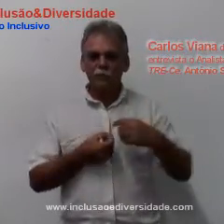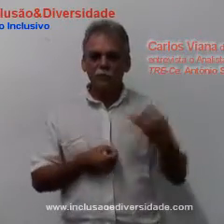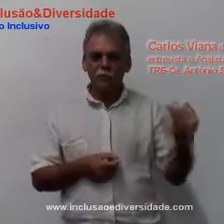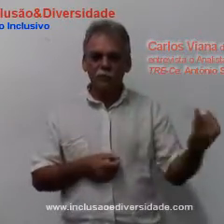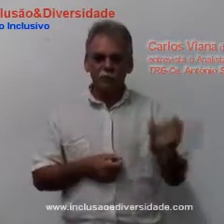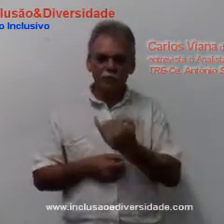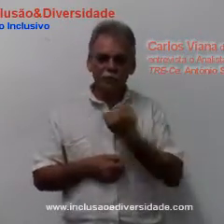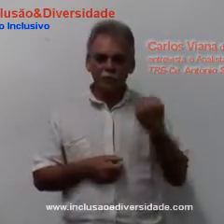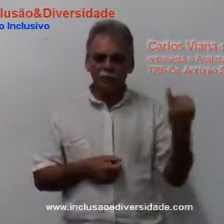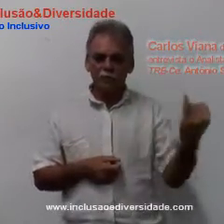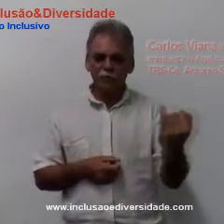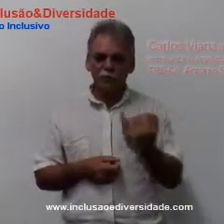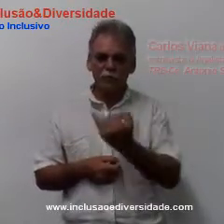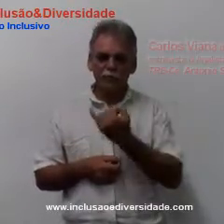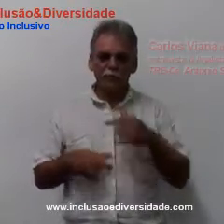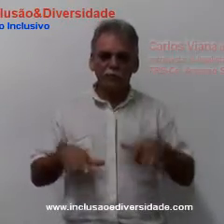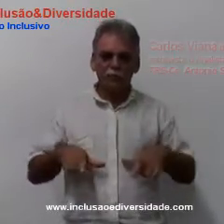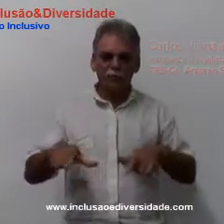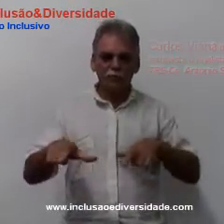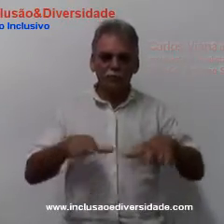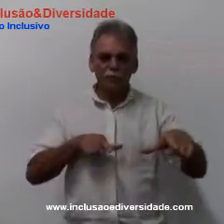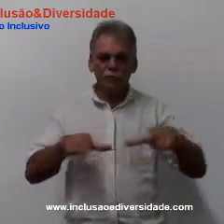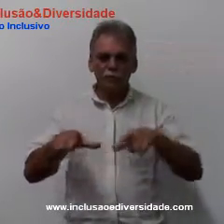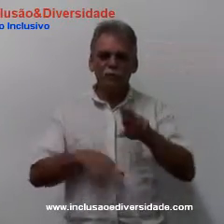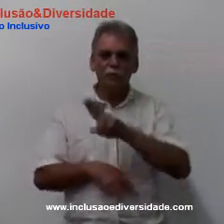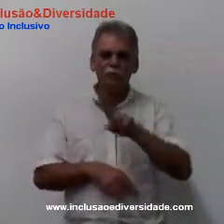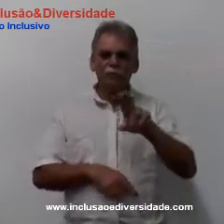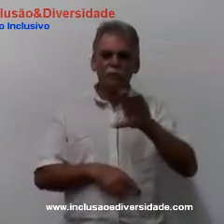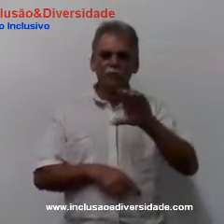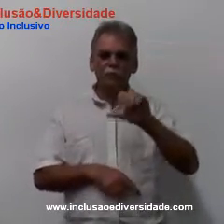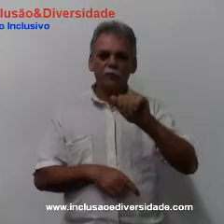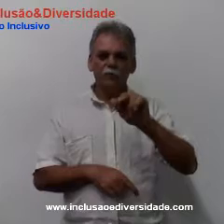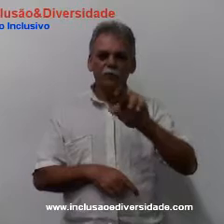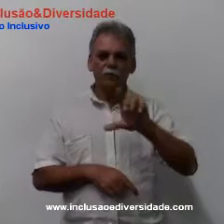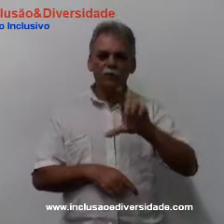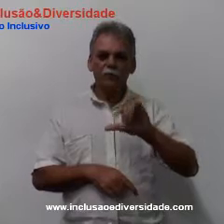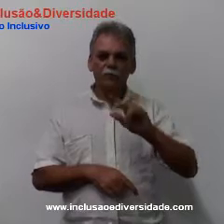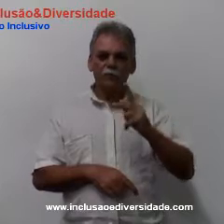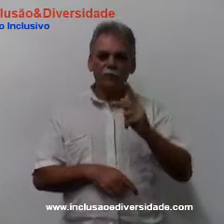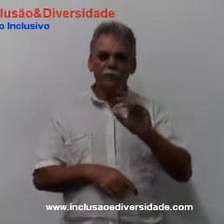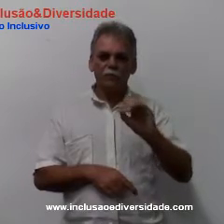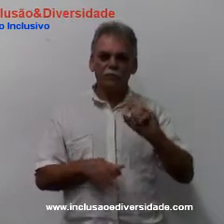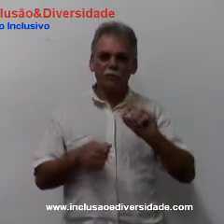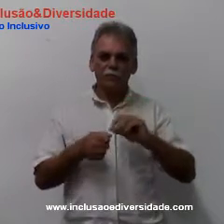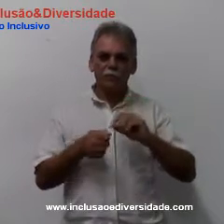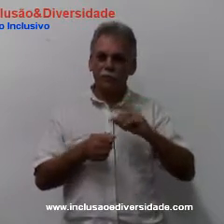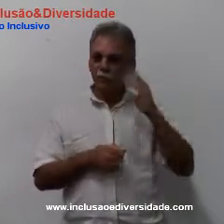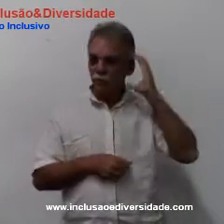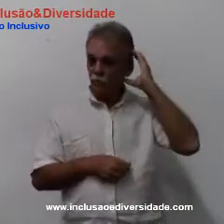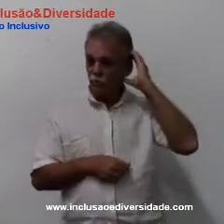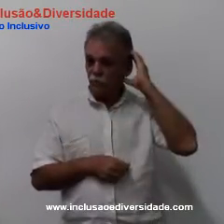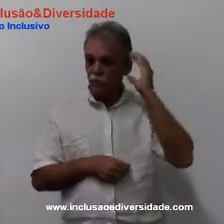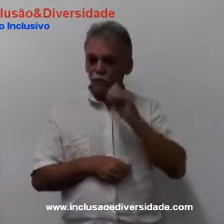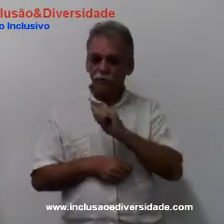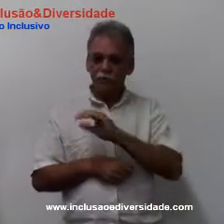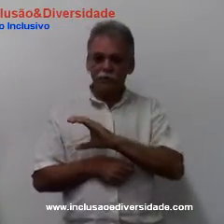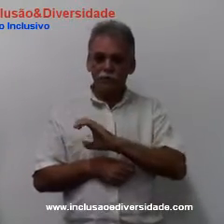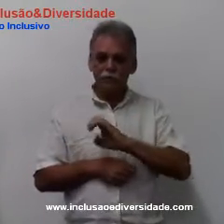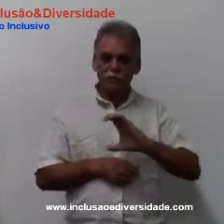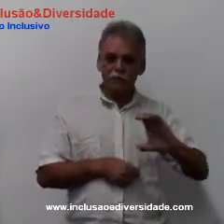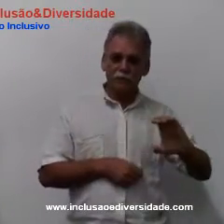esse trabalho que o Carlinhos fez pela Rádio ASEC. Infelizmente,